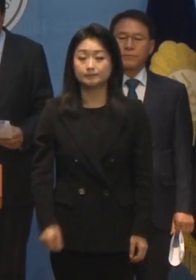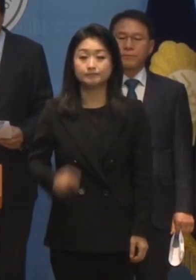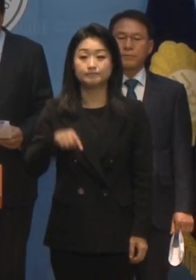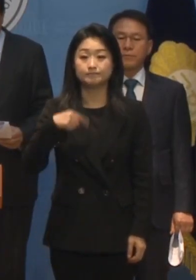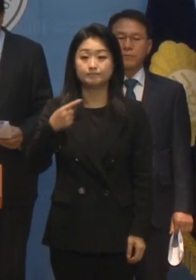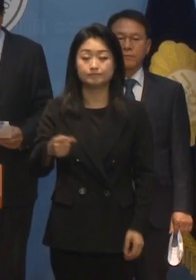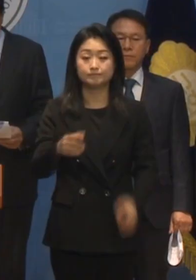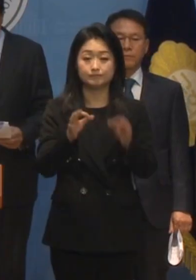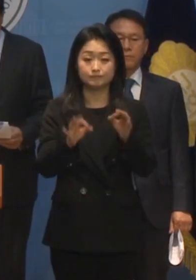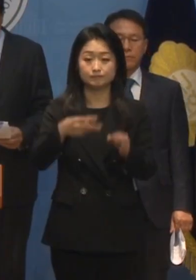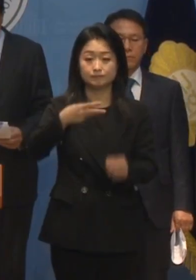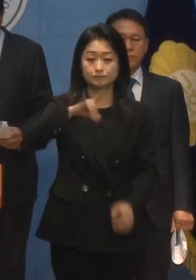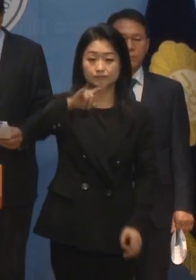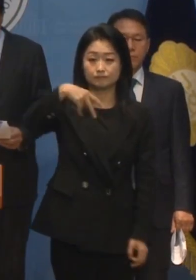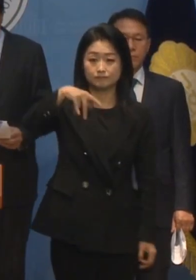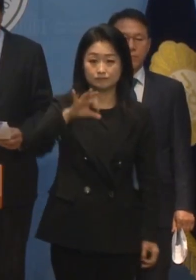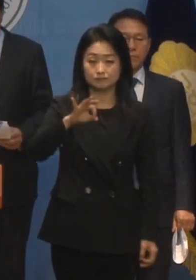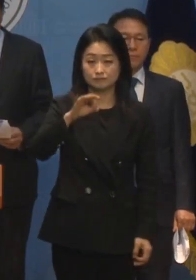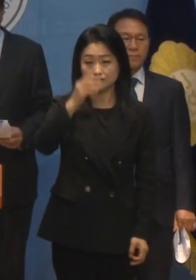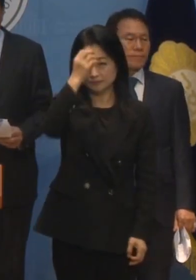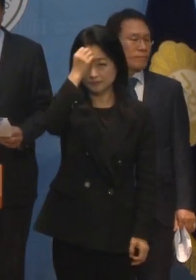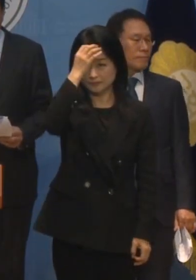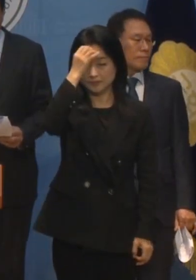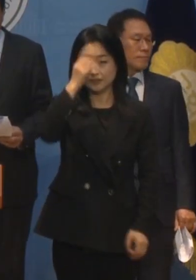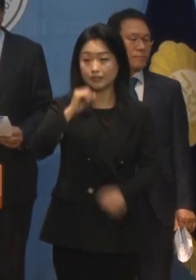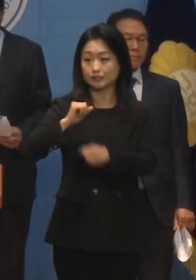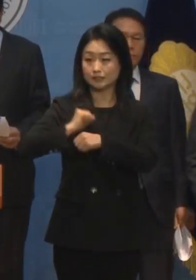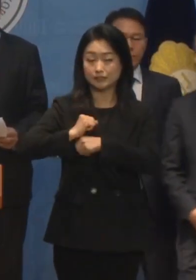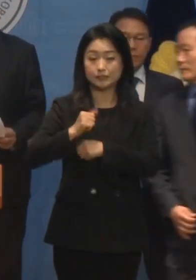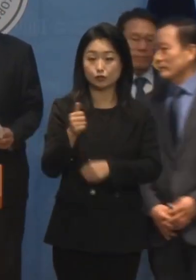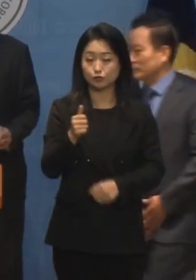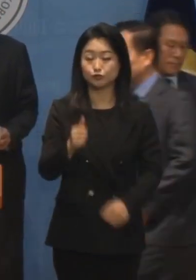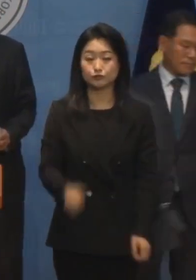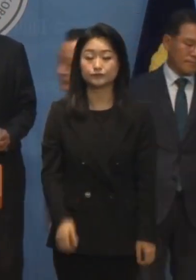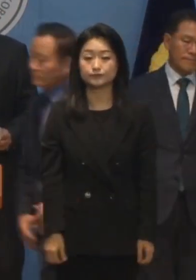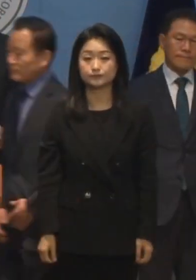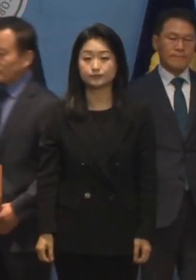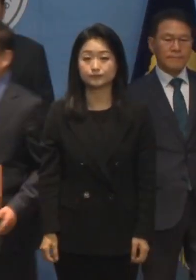다음은 김태성 장군이 발언이 있겠습니다.